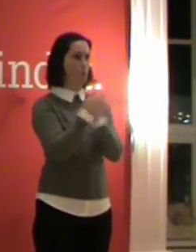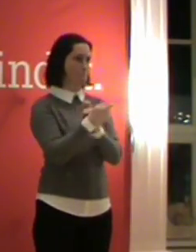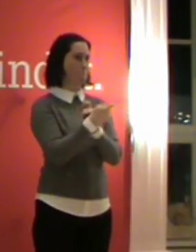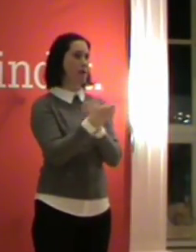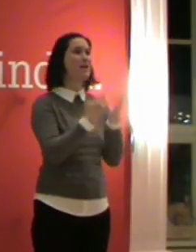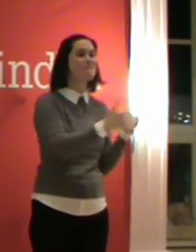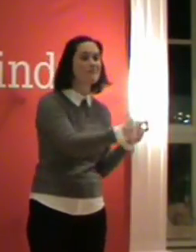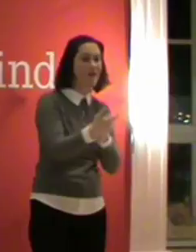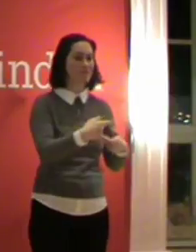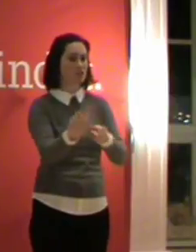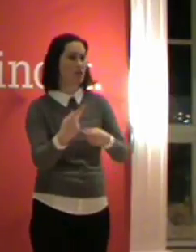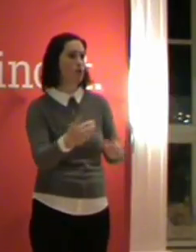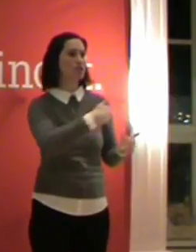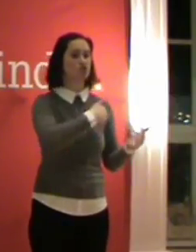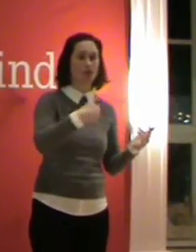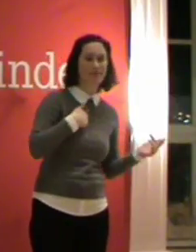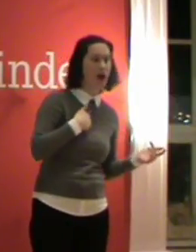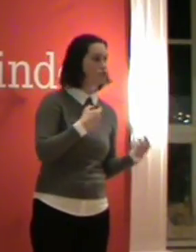wer Waffen und wer Soldaten?